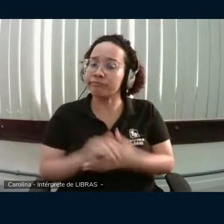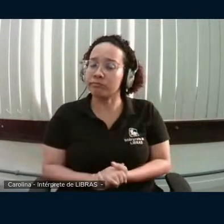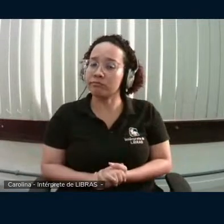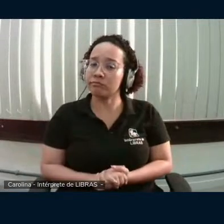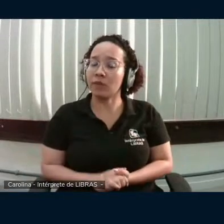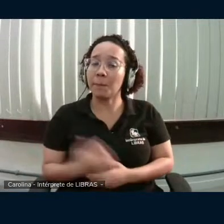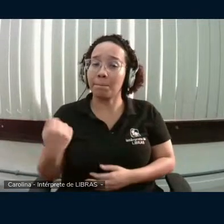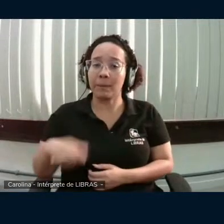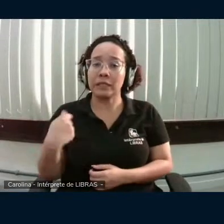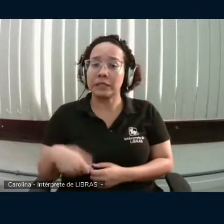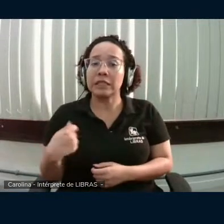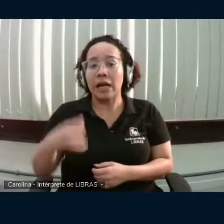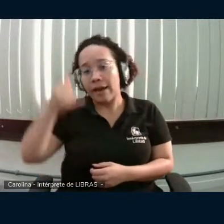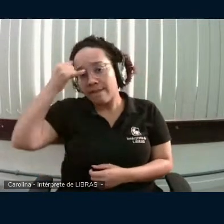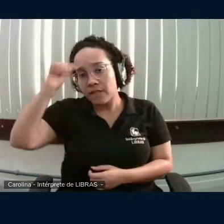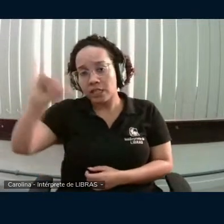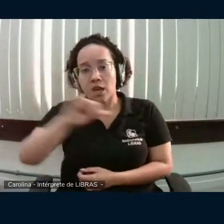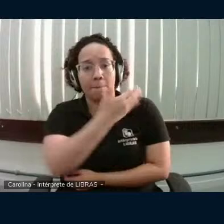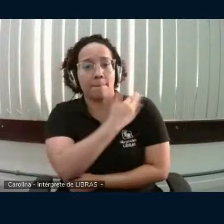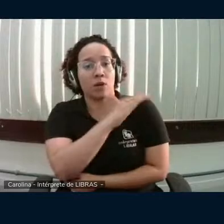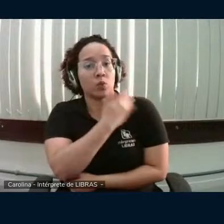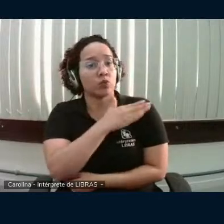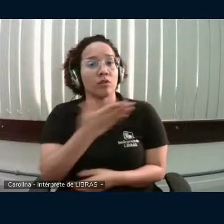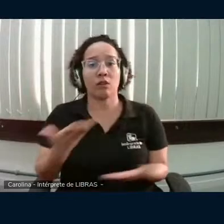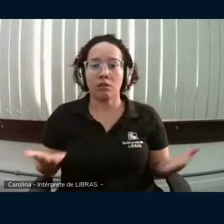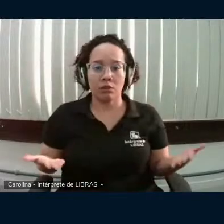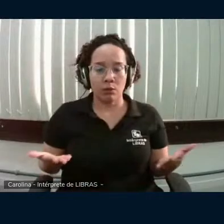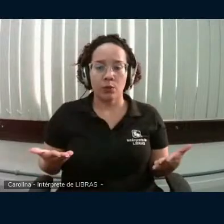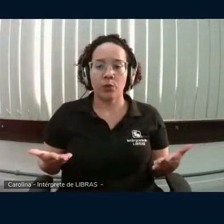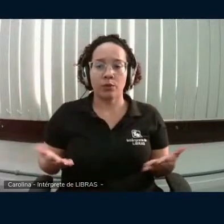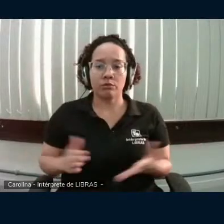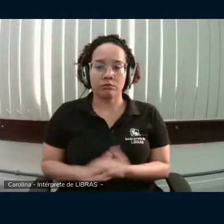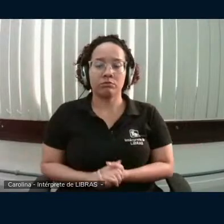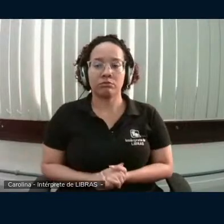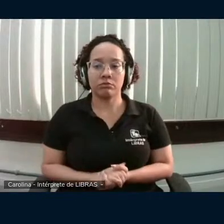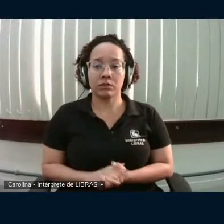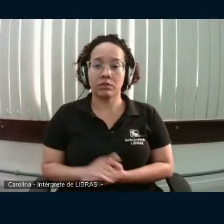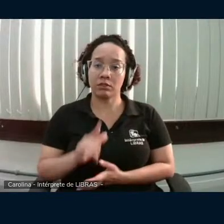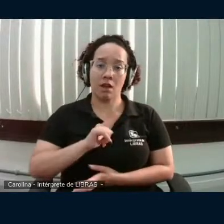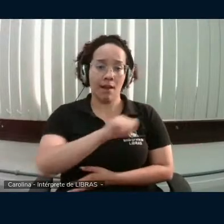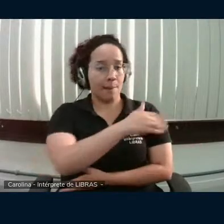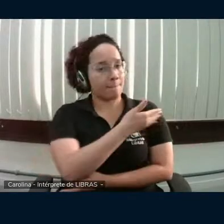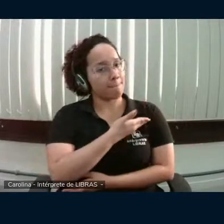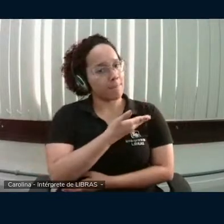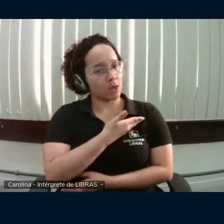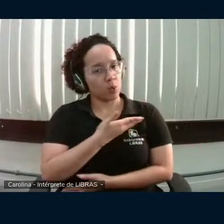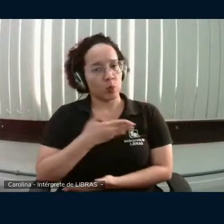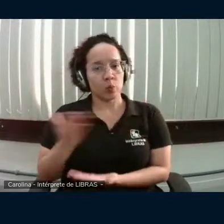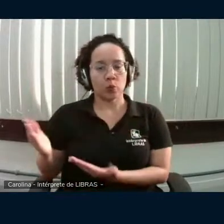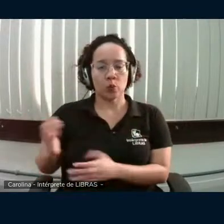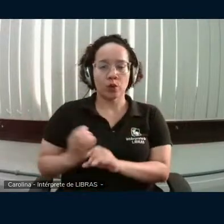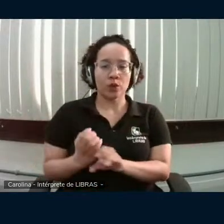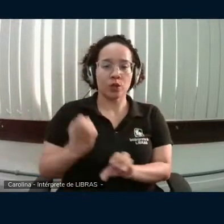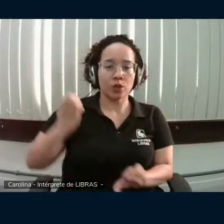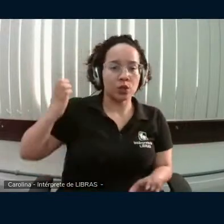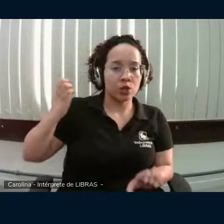juventude, que tem muito. Já ouvi de muito, não, nada contra os engenheiros, tenho amigos engenheiros, professores engenheiros, tenho filho, né? Mas eu ouvi